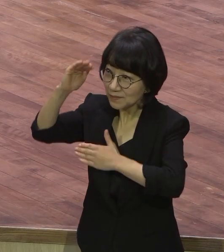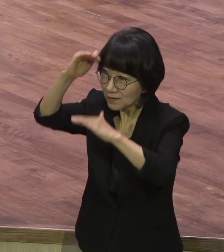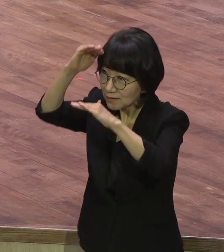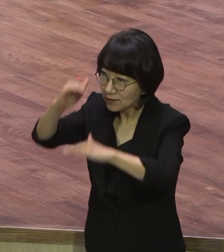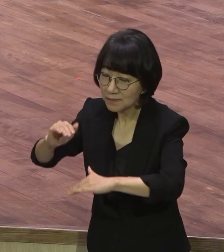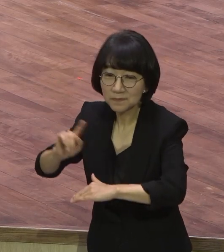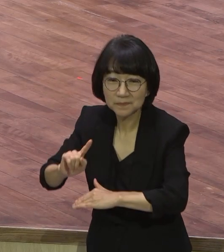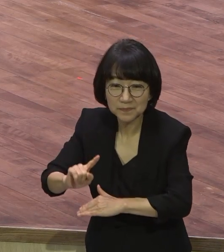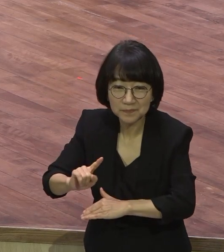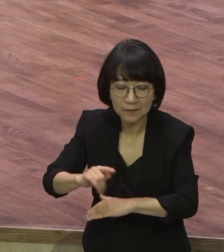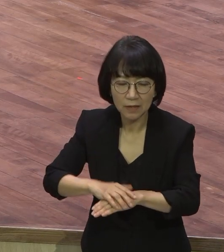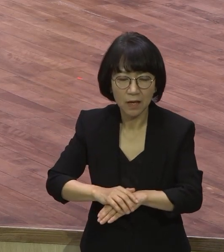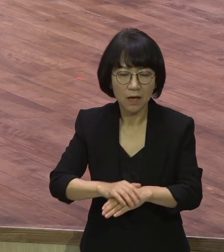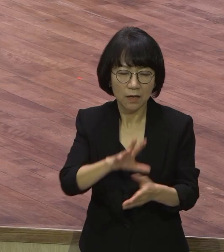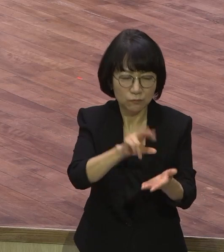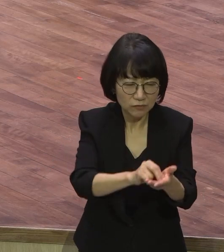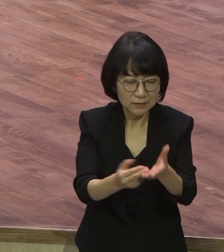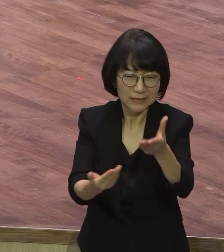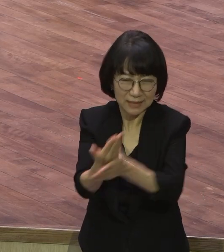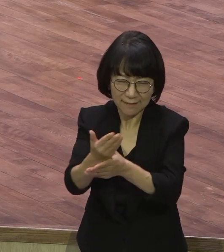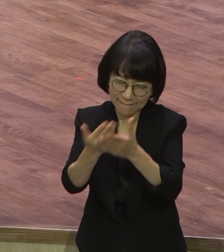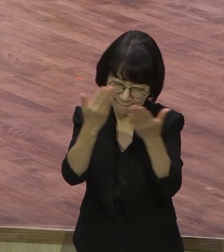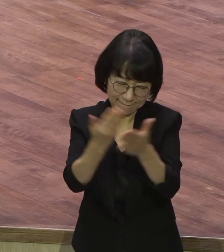의미는 이런 것들을 넘어서